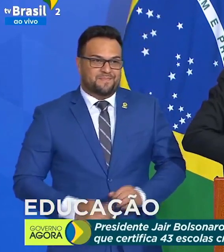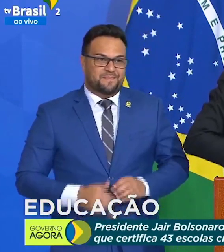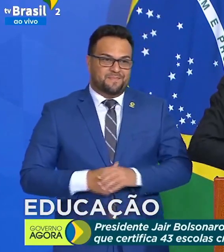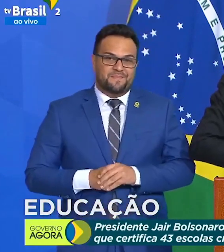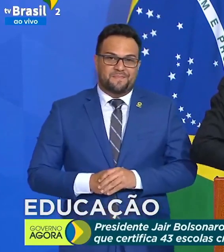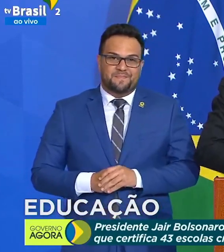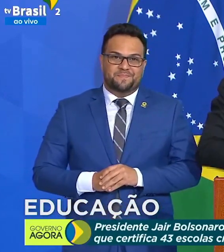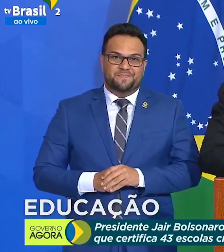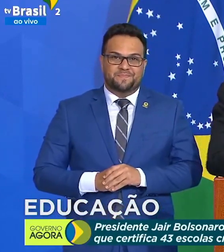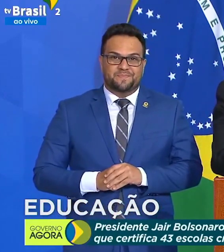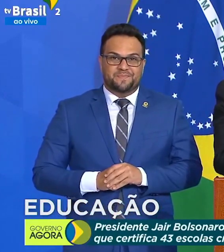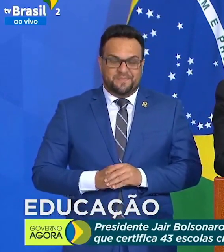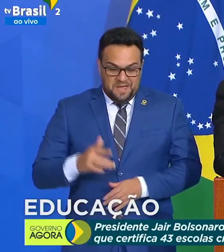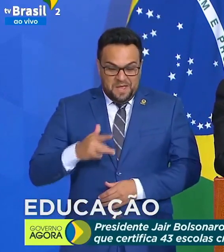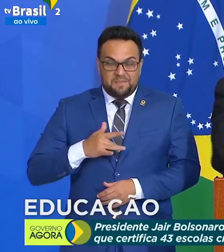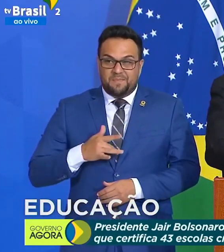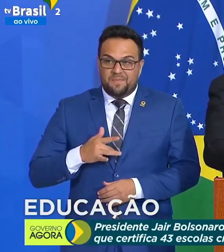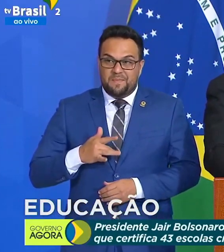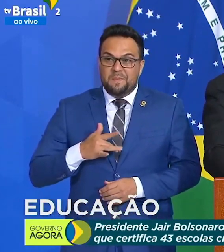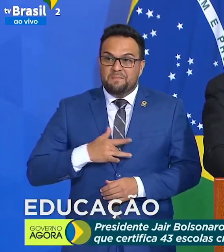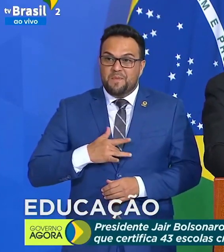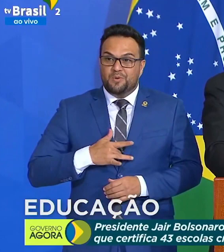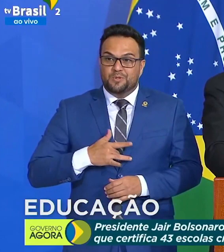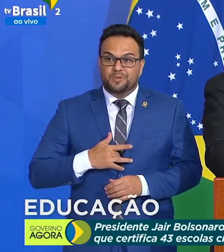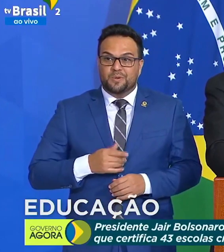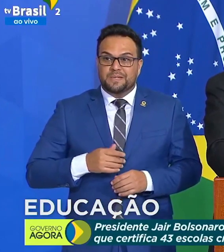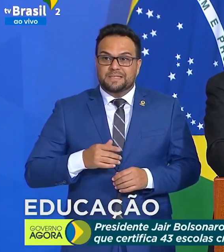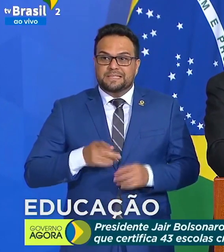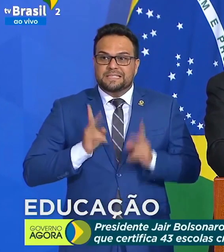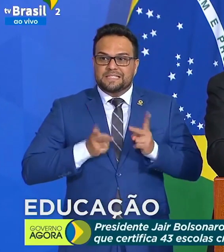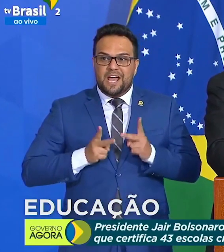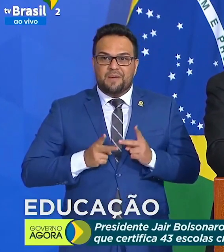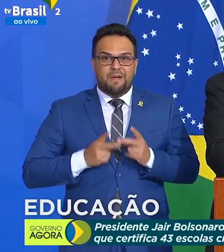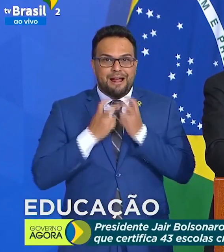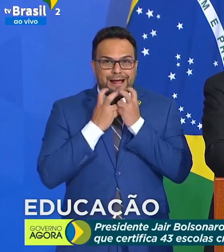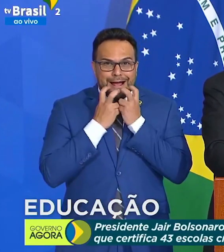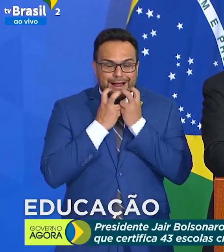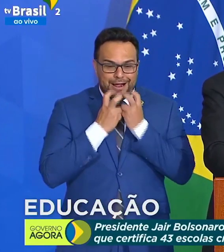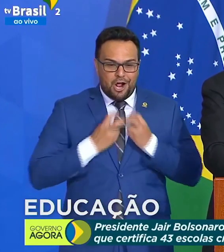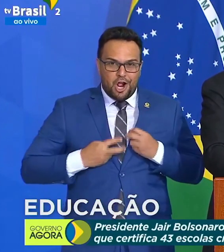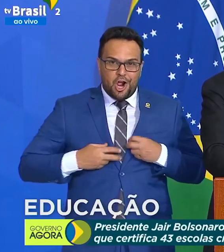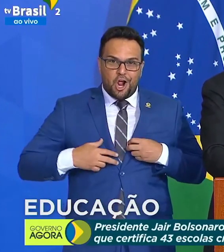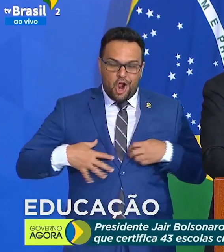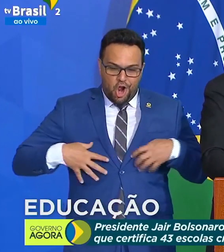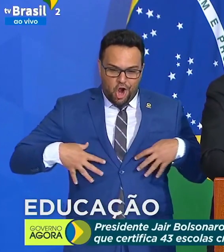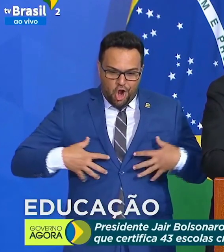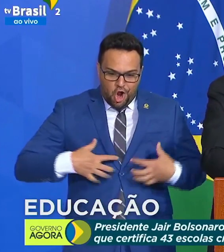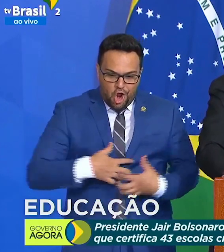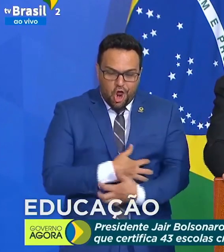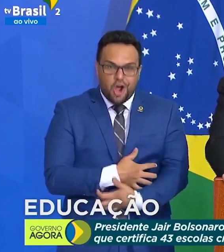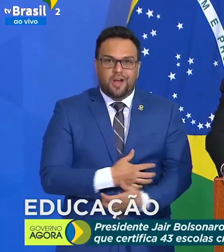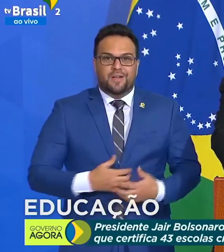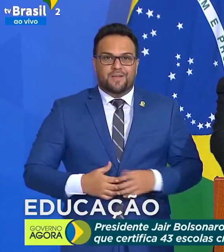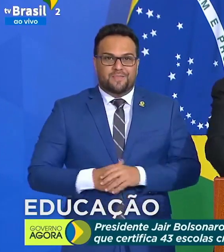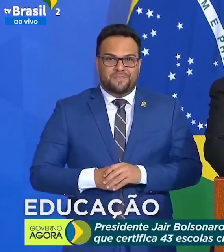O meu estômago está sempre roncando, deixar bem claro. Já vi que eu não vou dormir na casa do cachorro hoje, né?